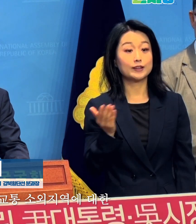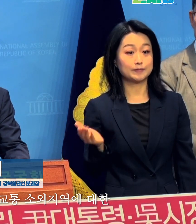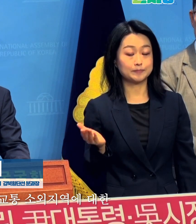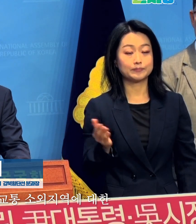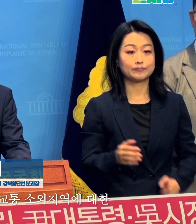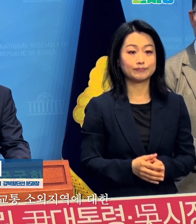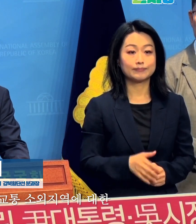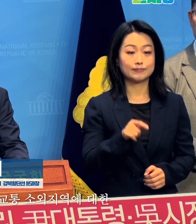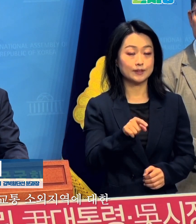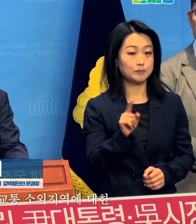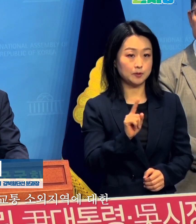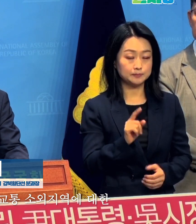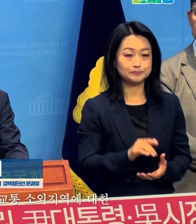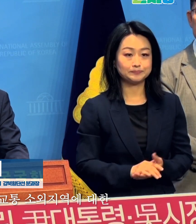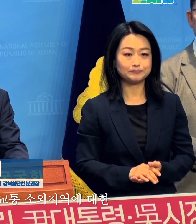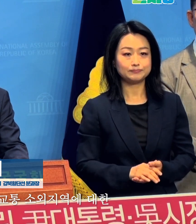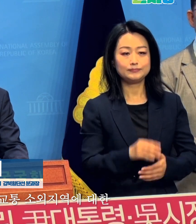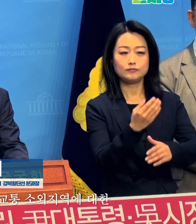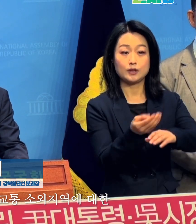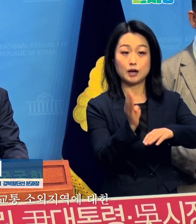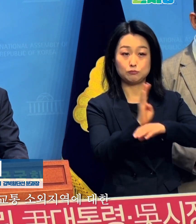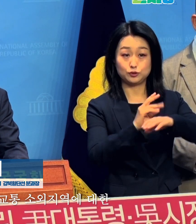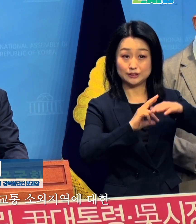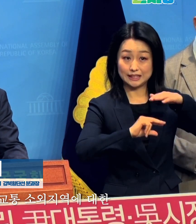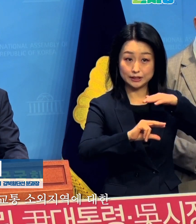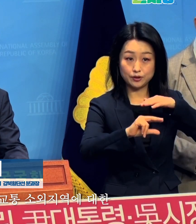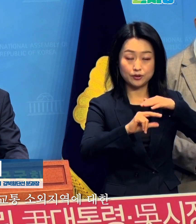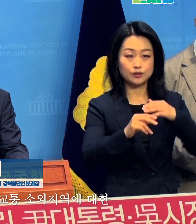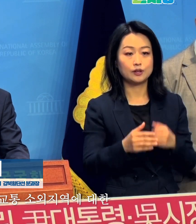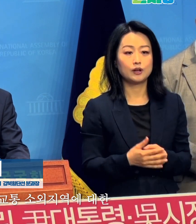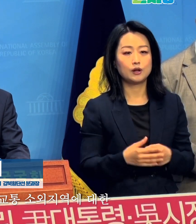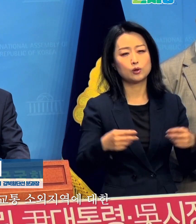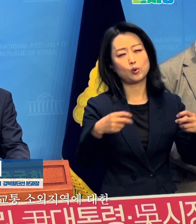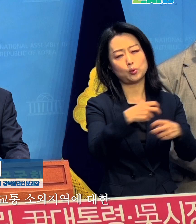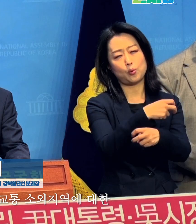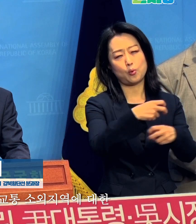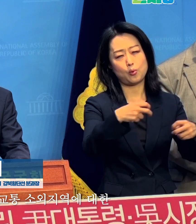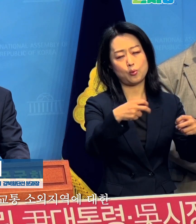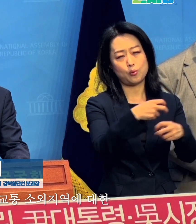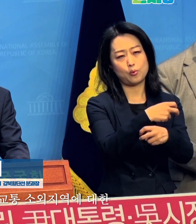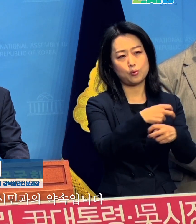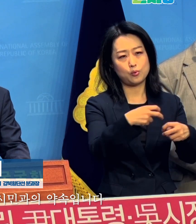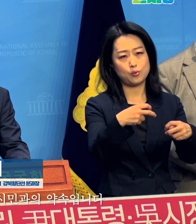강북횡단선은 그 시작부터가 교통수혜지역에 대한